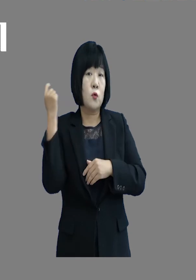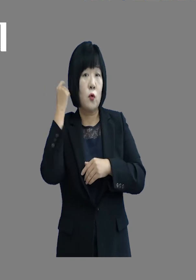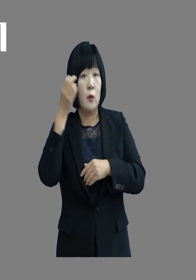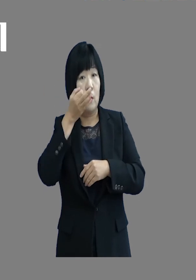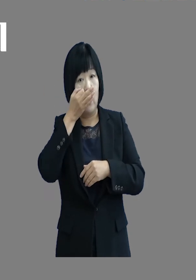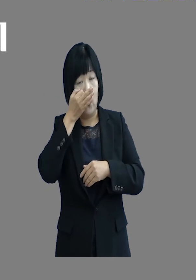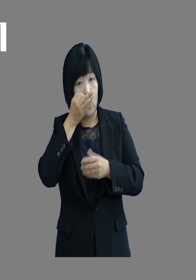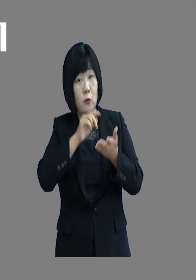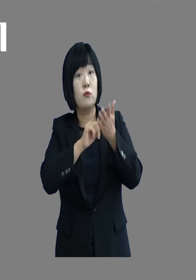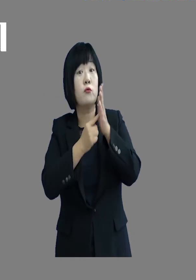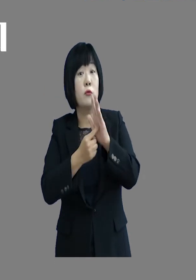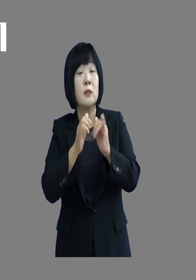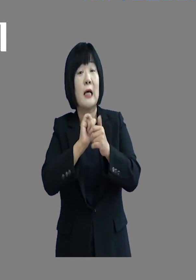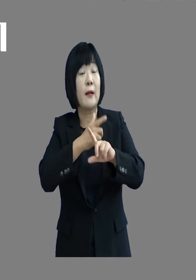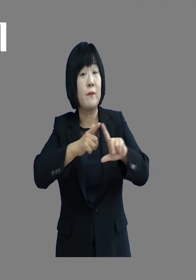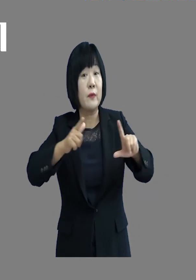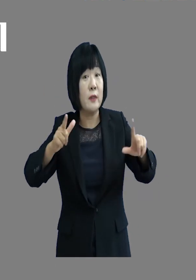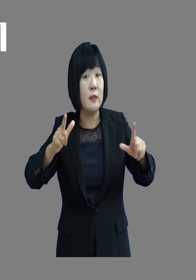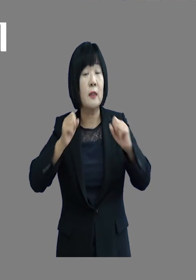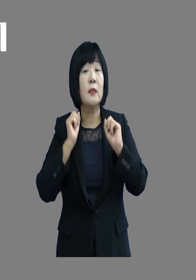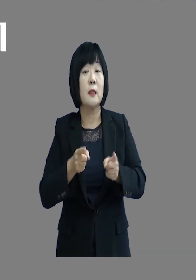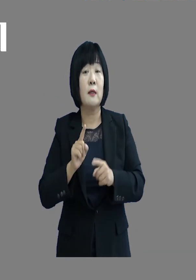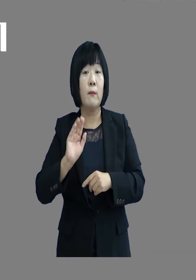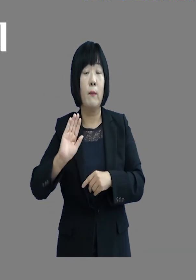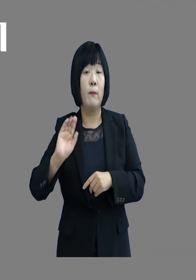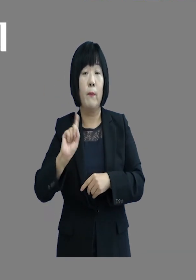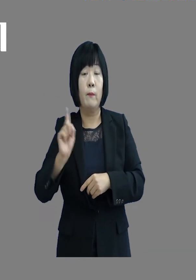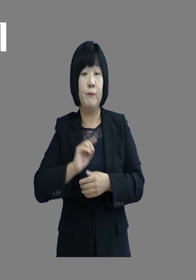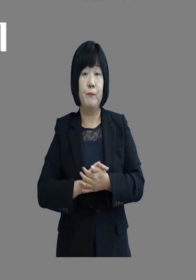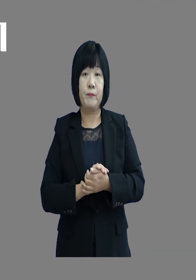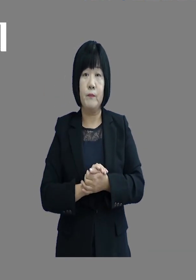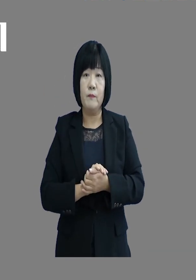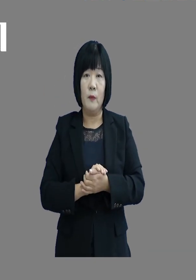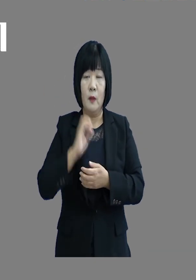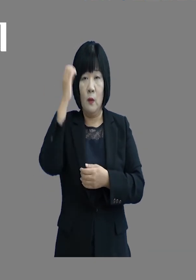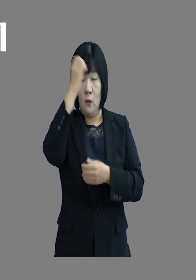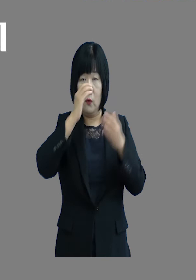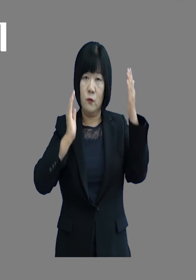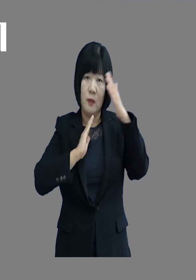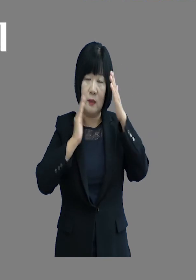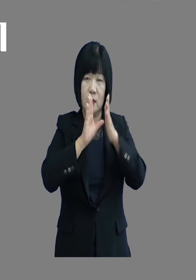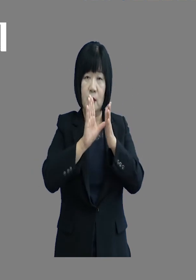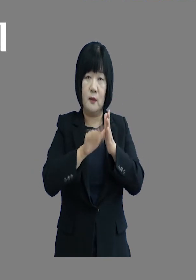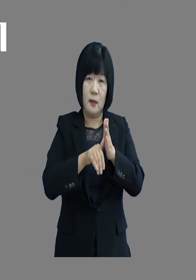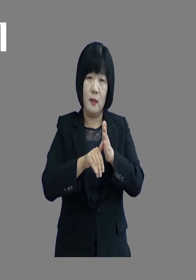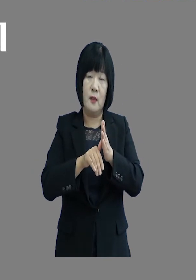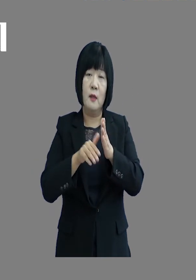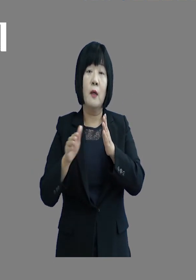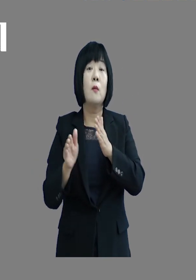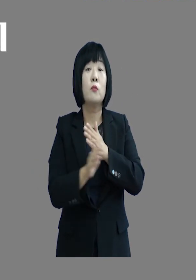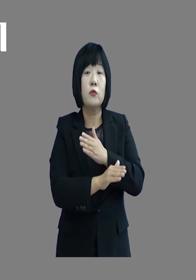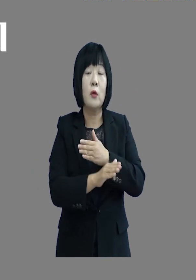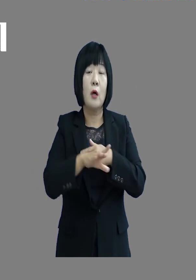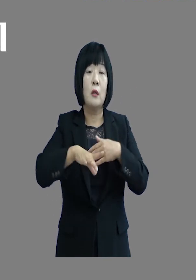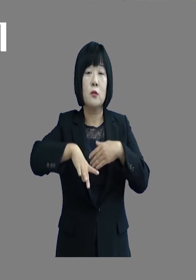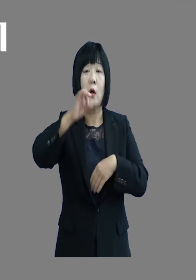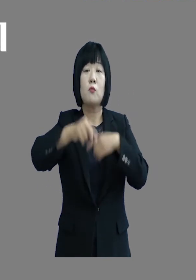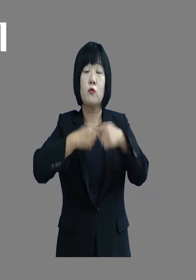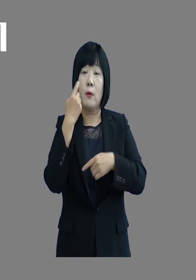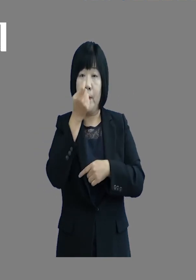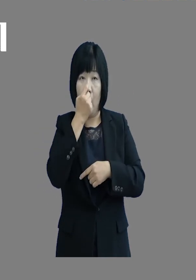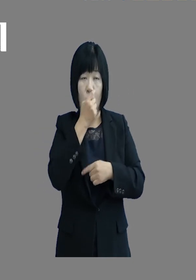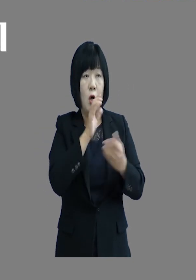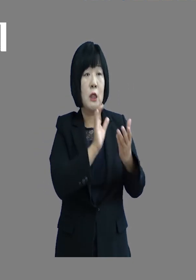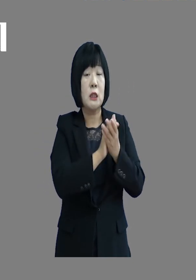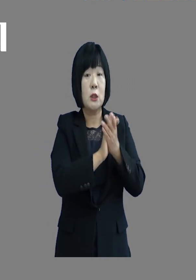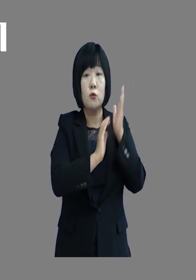된 계기를 이렇게 말합니다. 제가 수어를 고등학생 때부터 처음 배워서 제 친구 농인들도